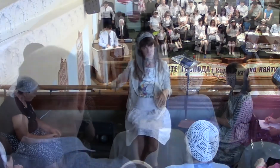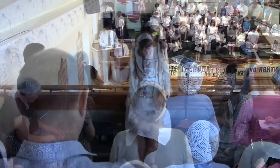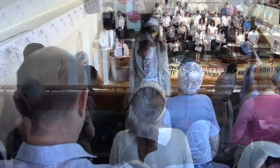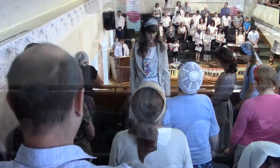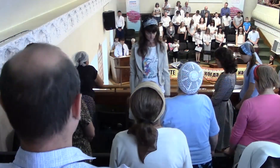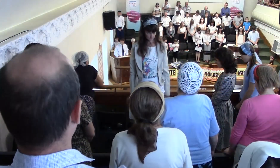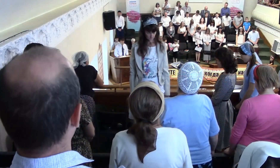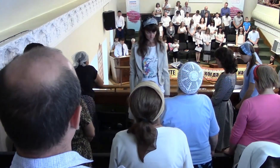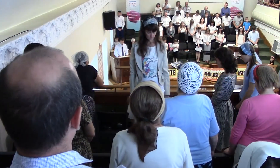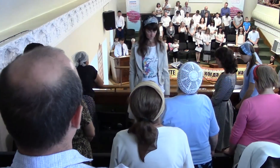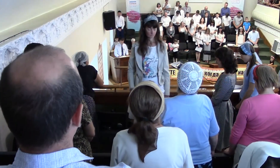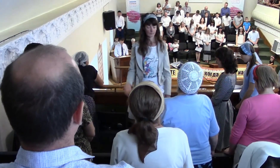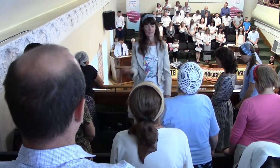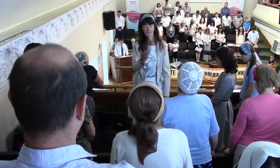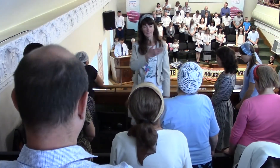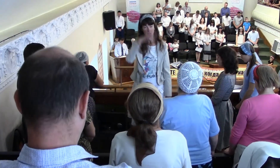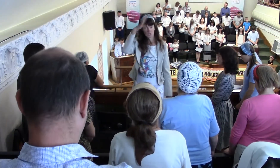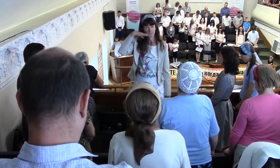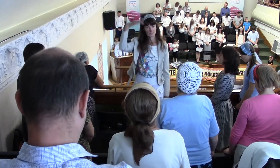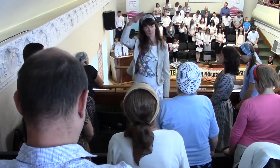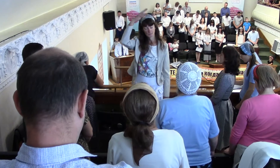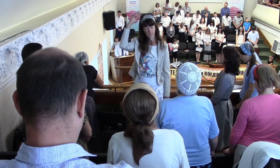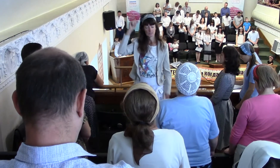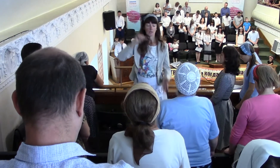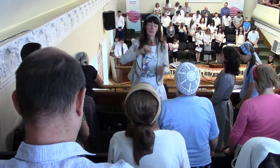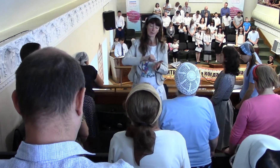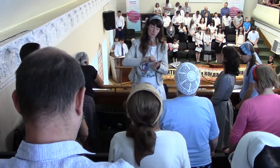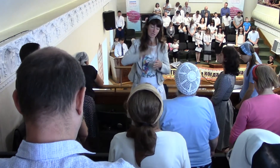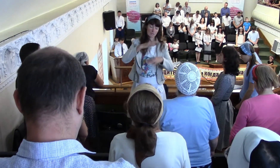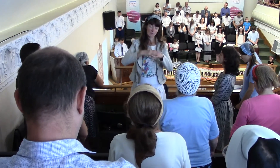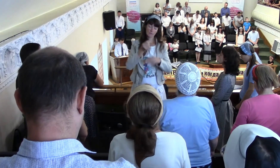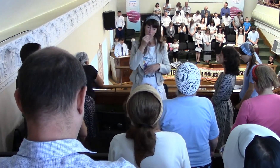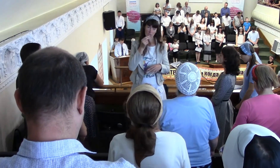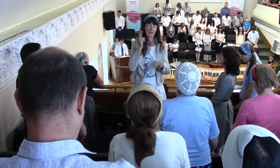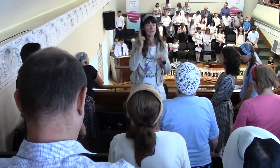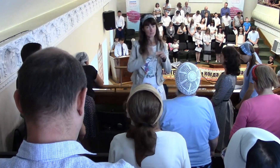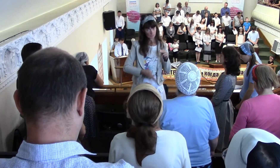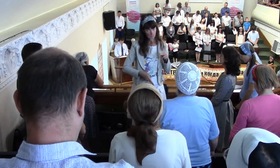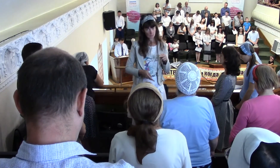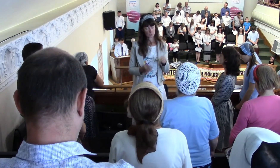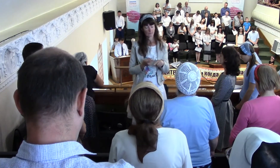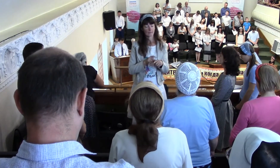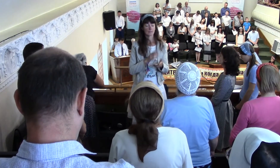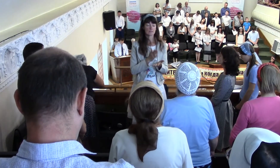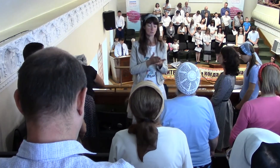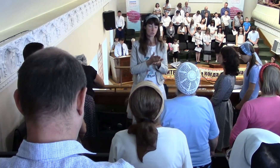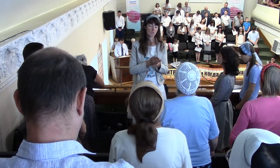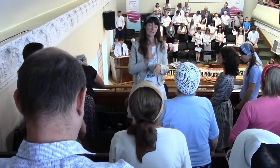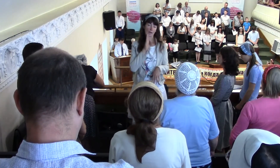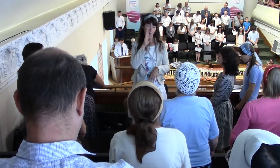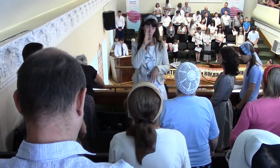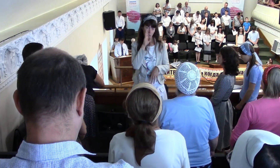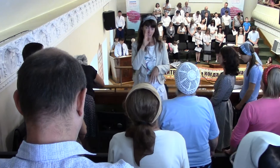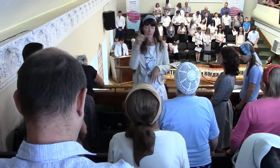Молимся. Наш Отец Небесный, поучаствовал в вечере и заканчивая это служение утреннее, мы,